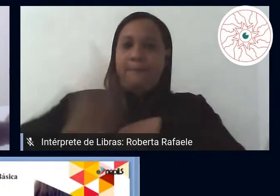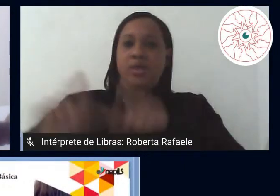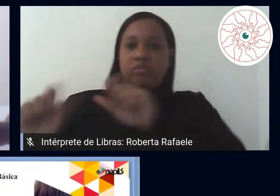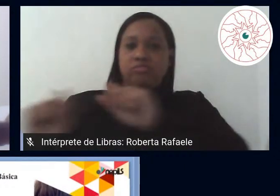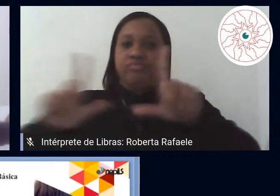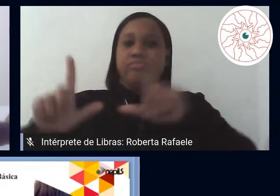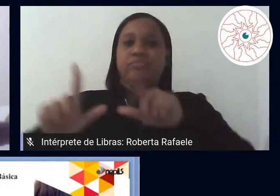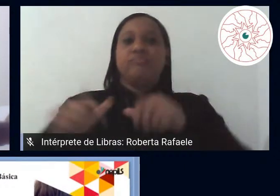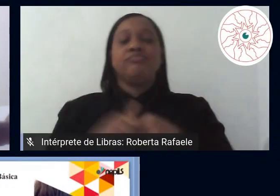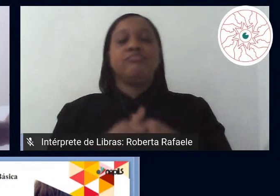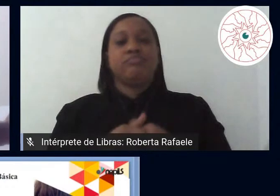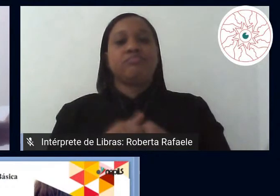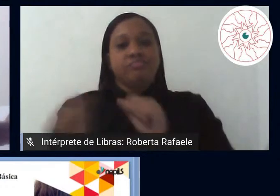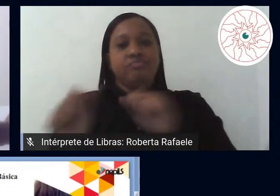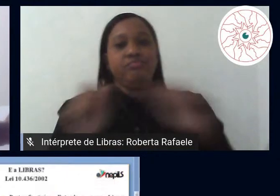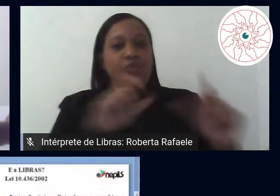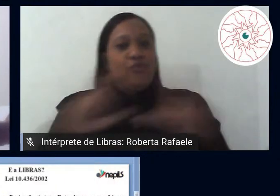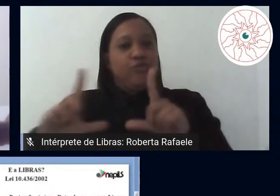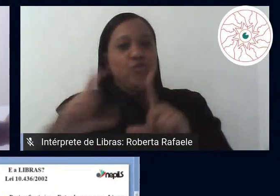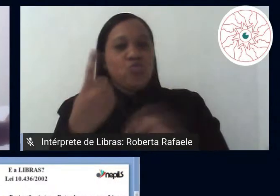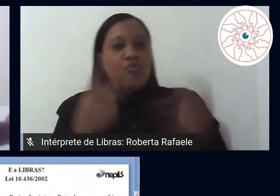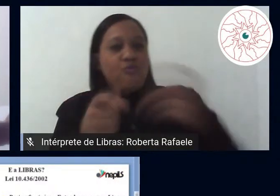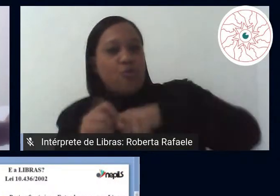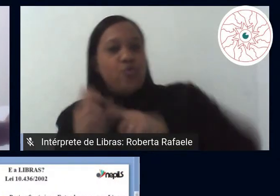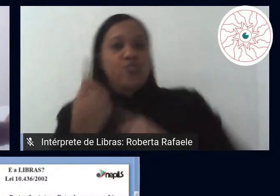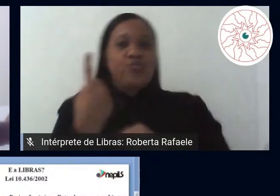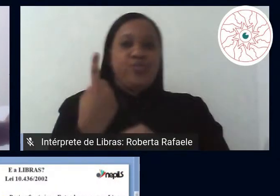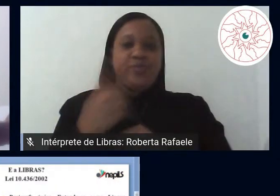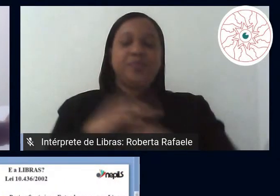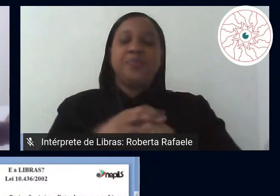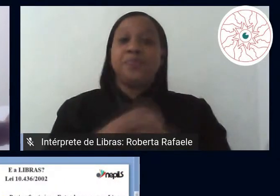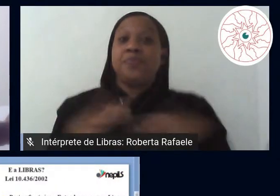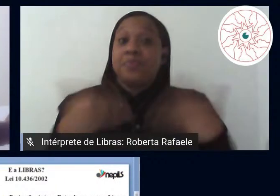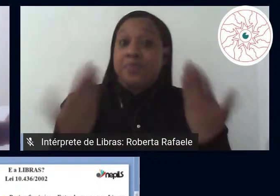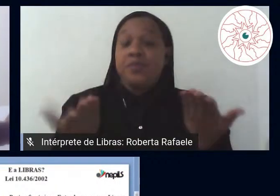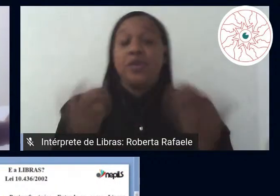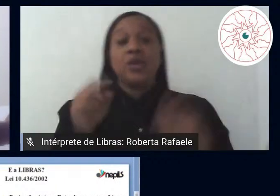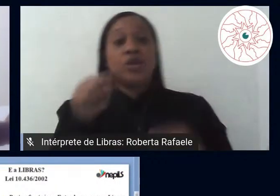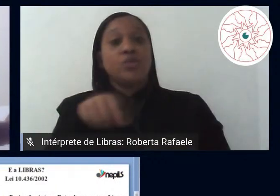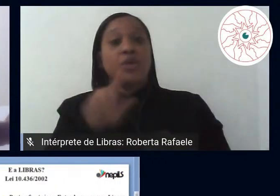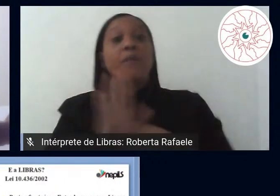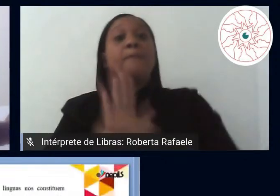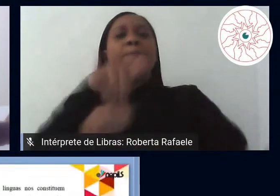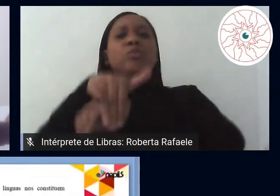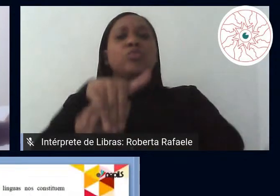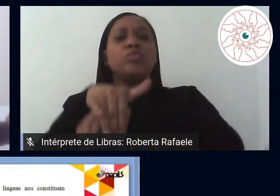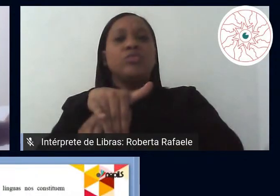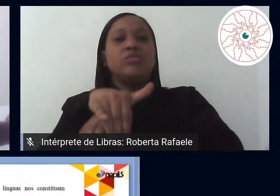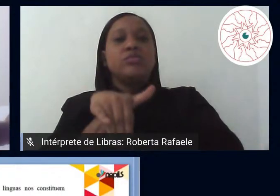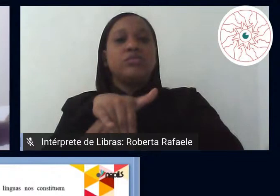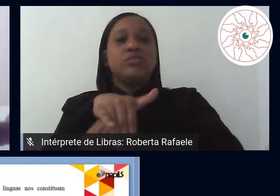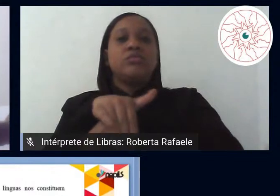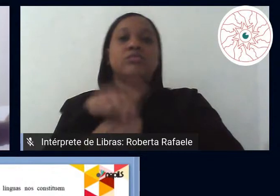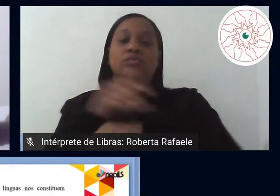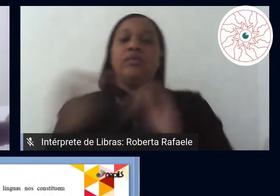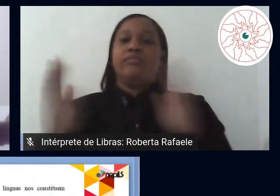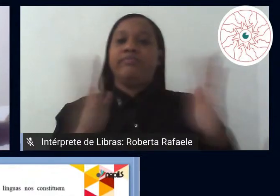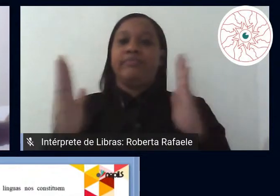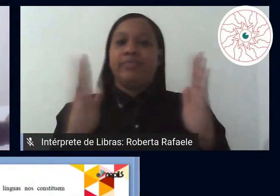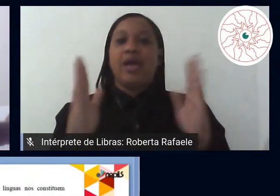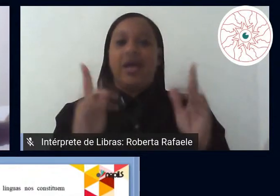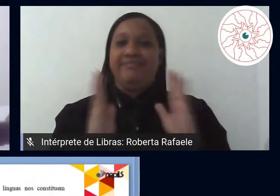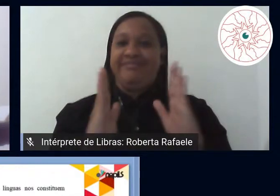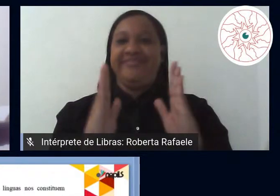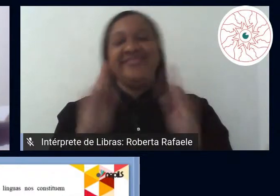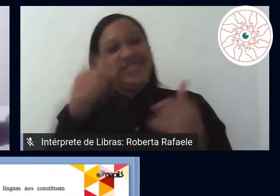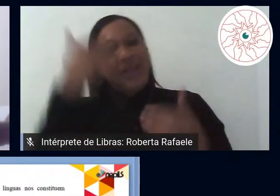voltar. Agora você volta só um. a gente eh você pula esse e tá entre um e outro aí.